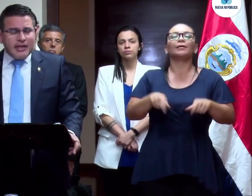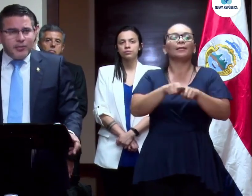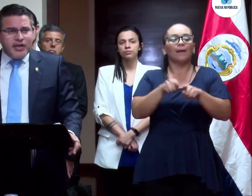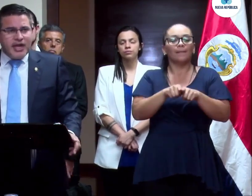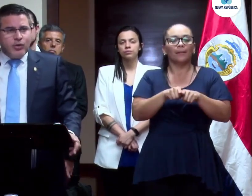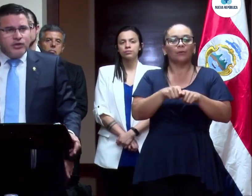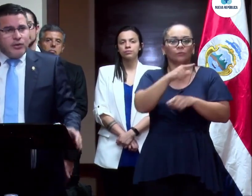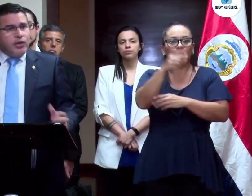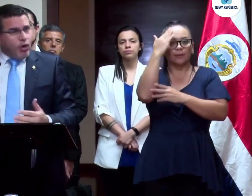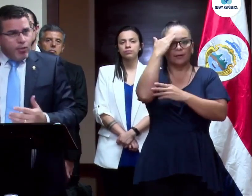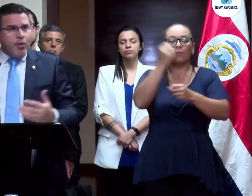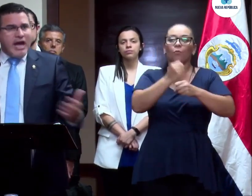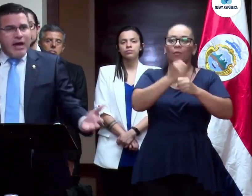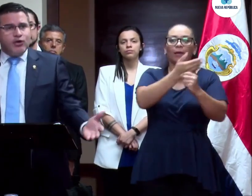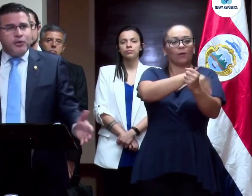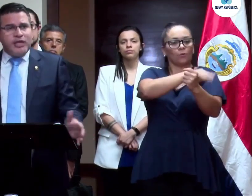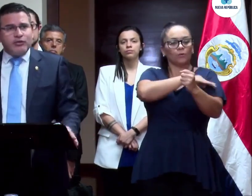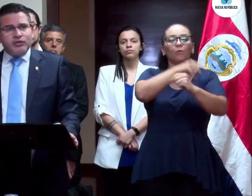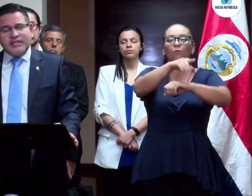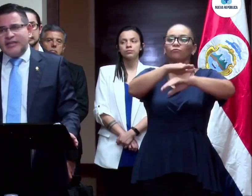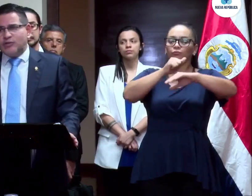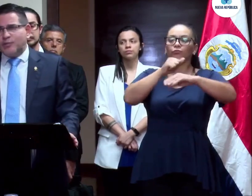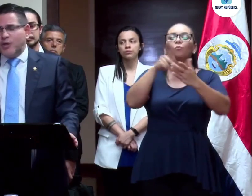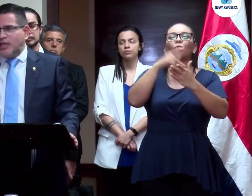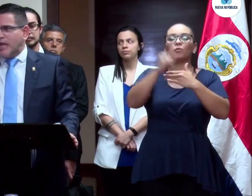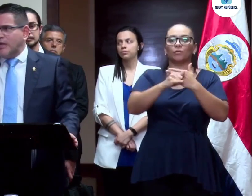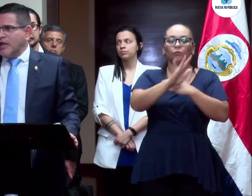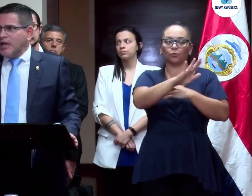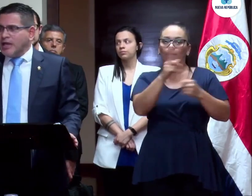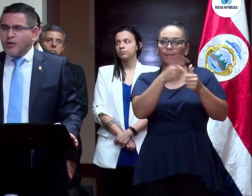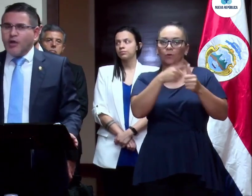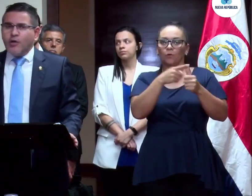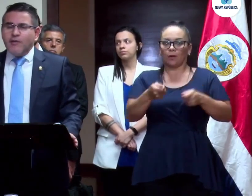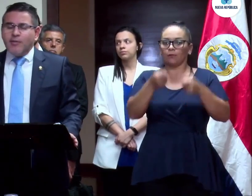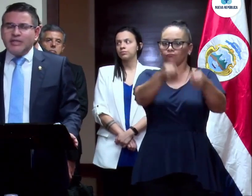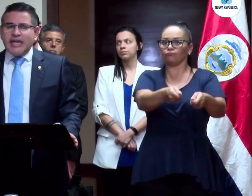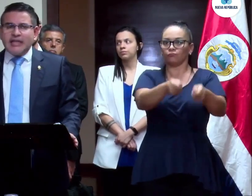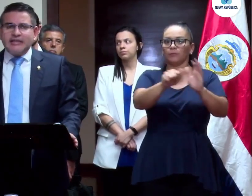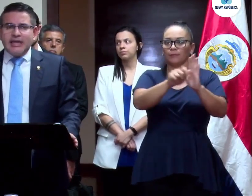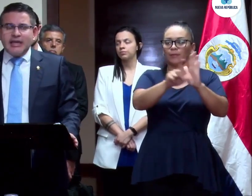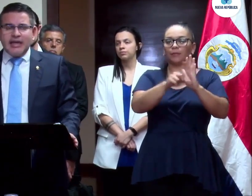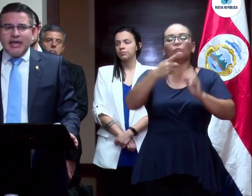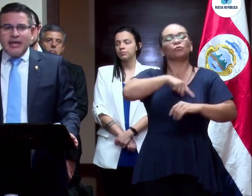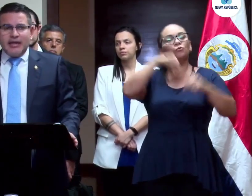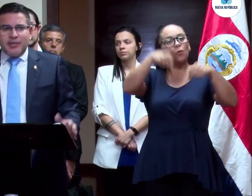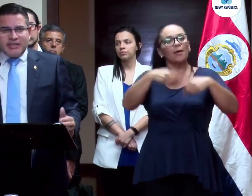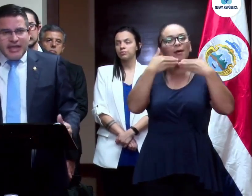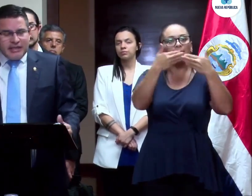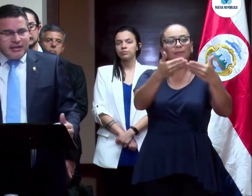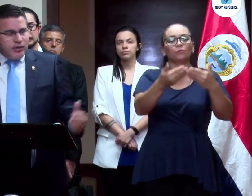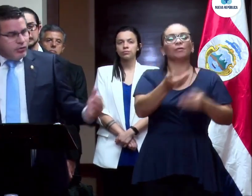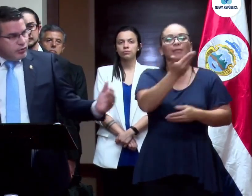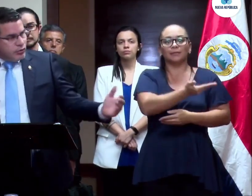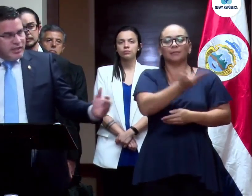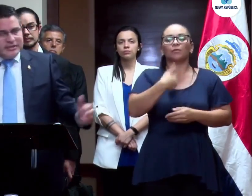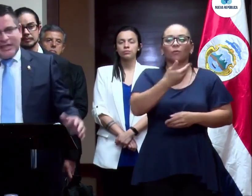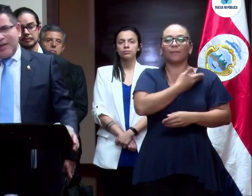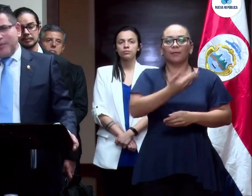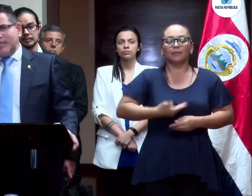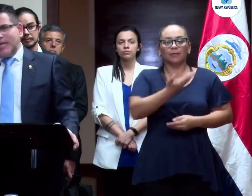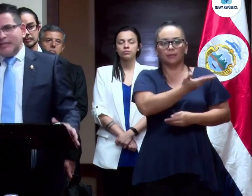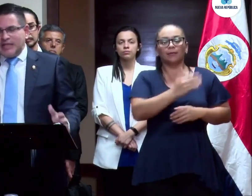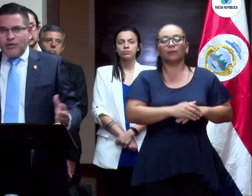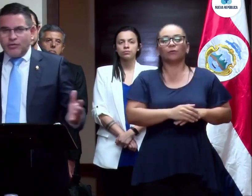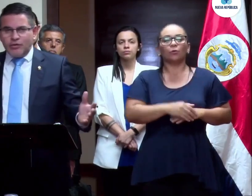tiene el Poder Ejecutivo de convocar los proyectos que sean de su prioridad, creo que hoy debemos agradecer que el presidente, con su ministra